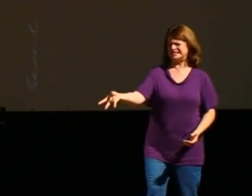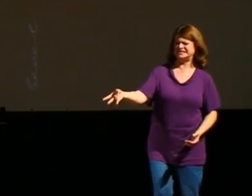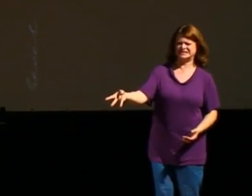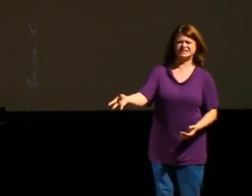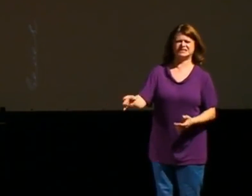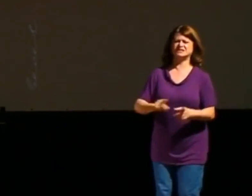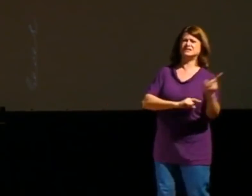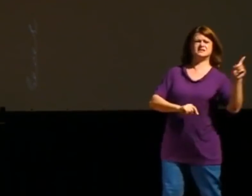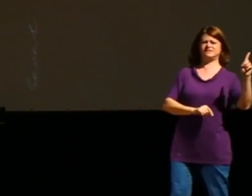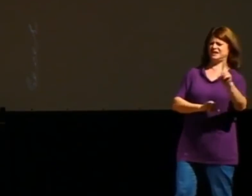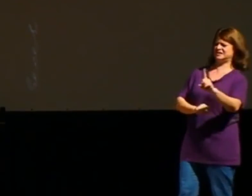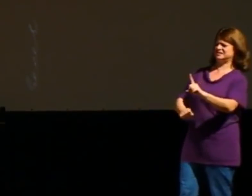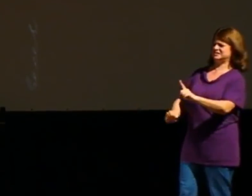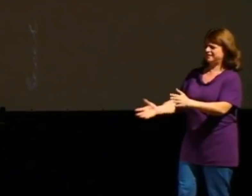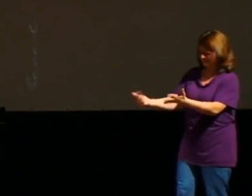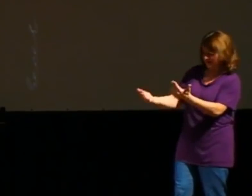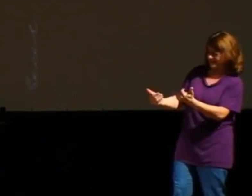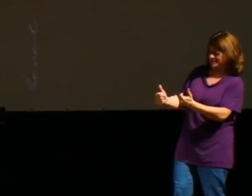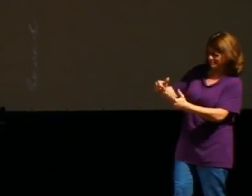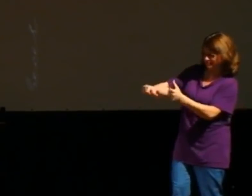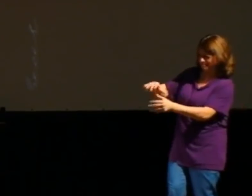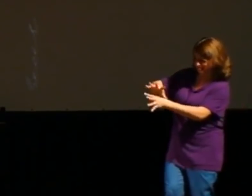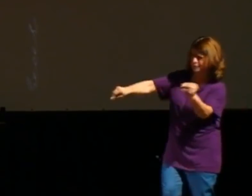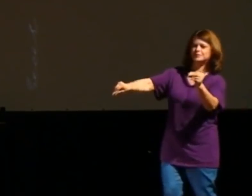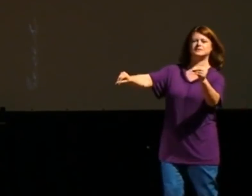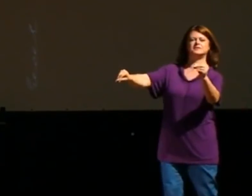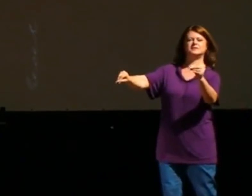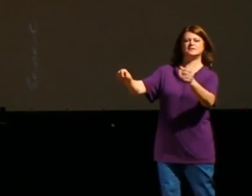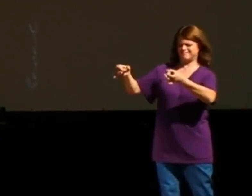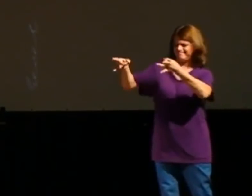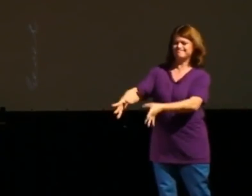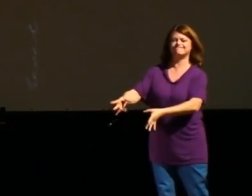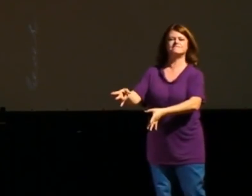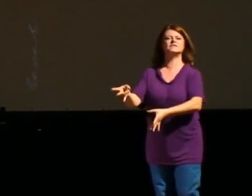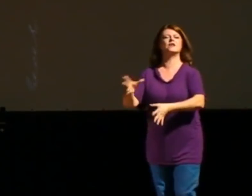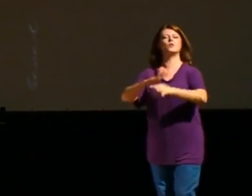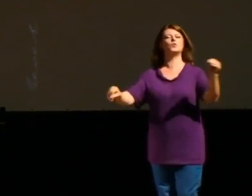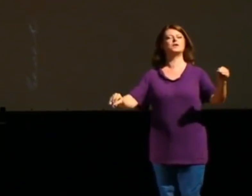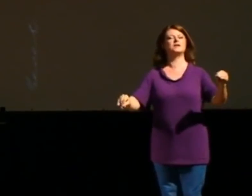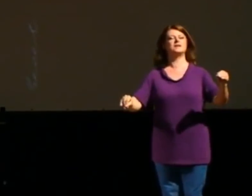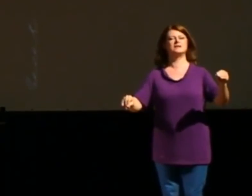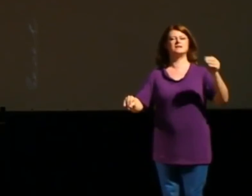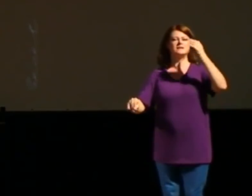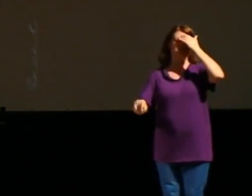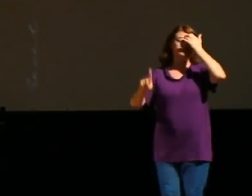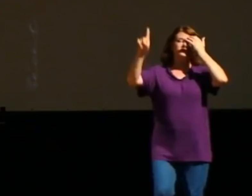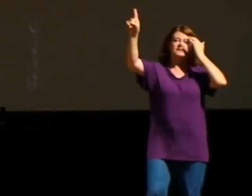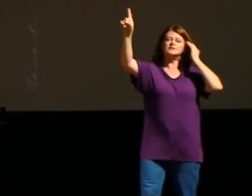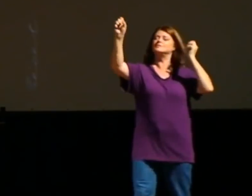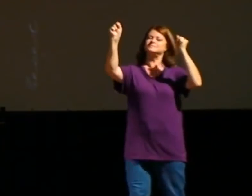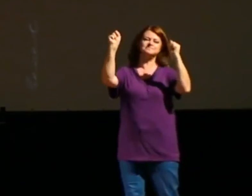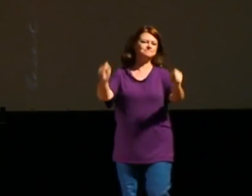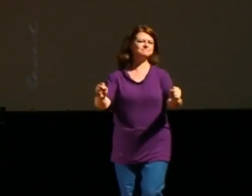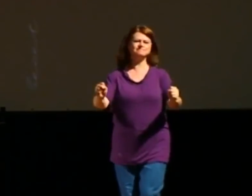tirar ele dessa loucura que ciranda a vida dele? Deus que é Deus, ele pode tirar